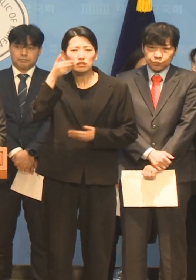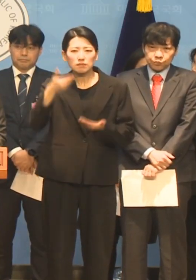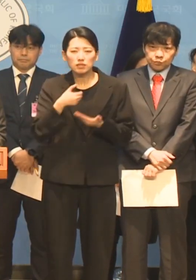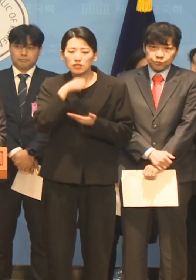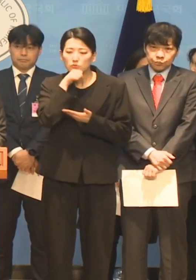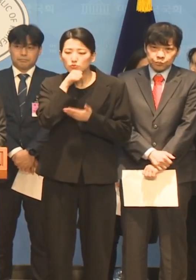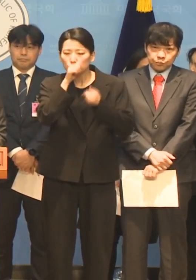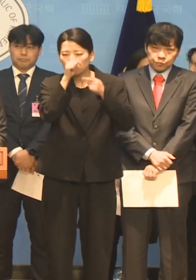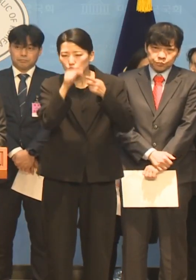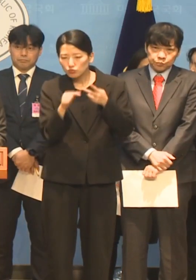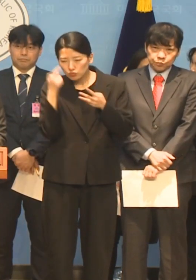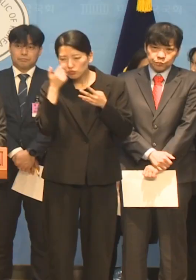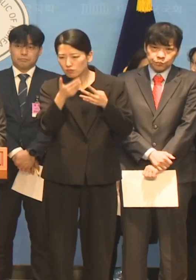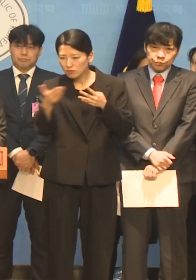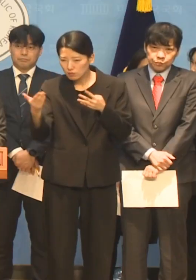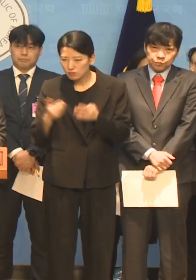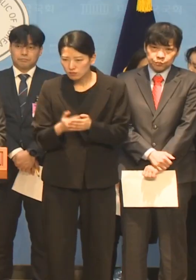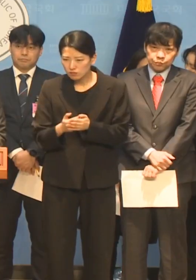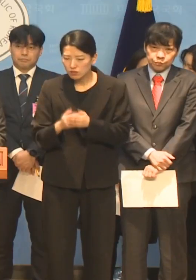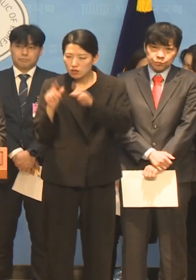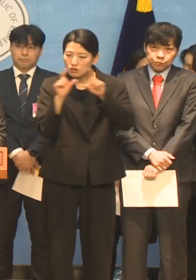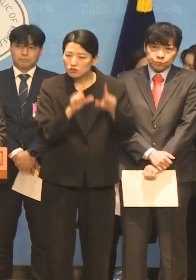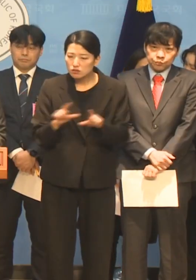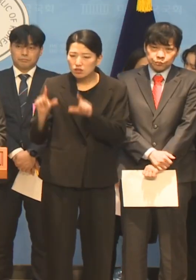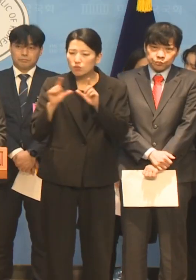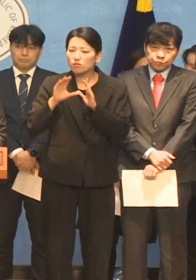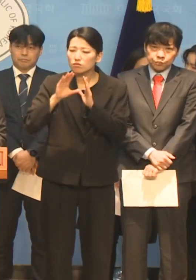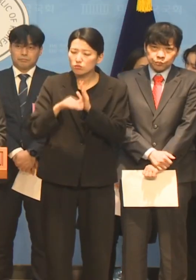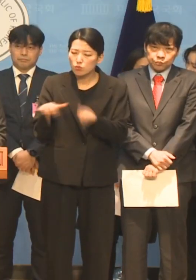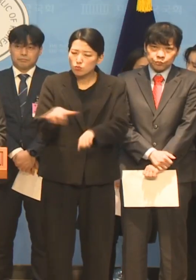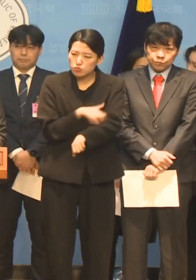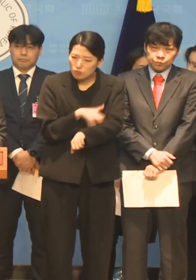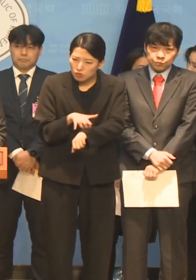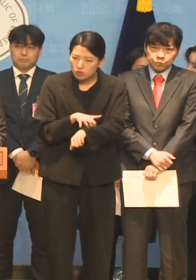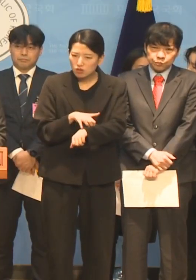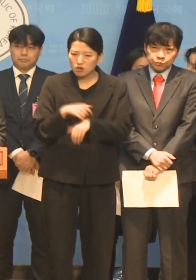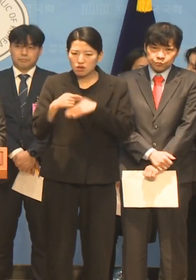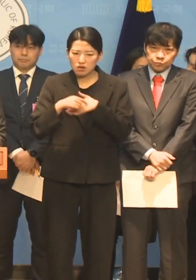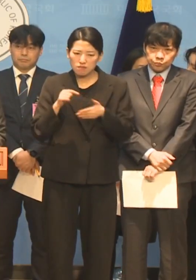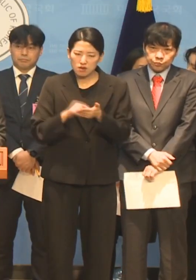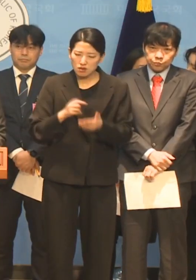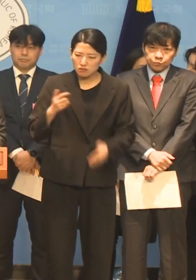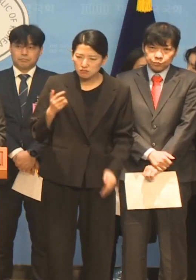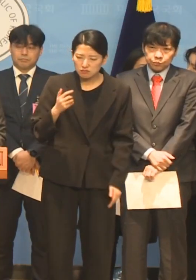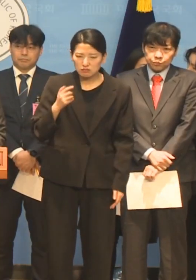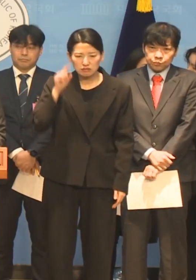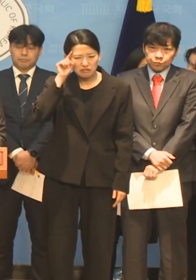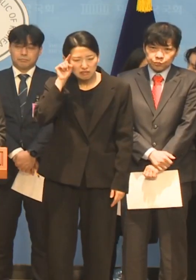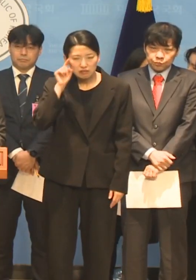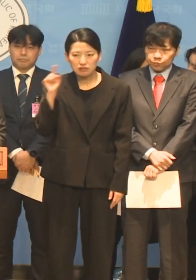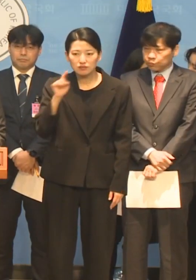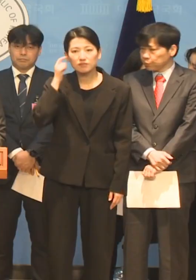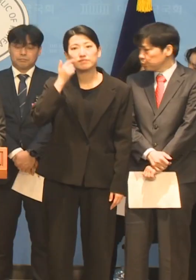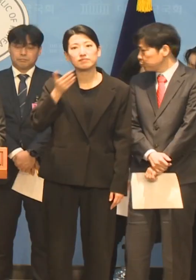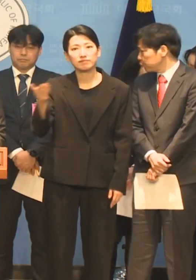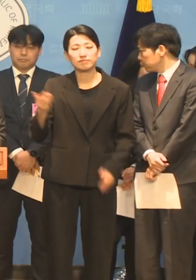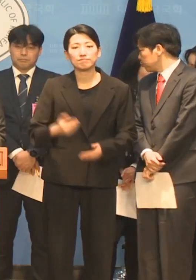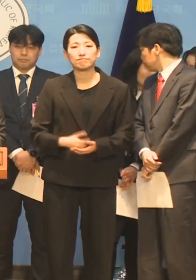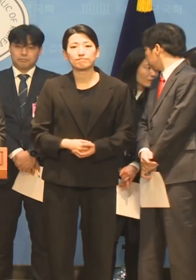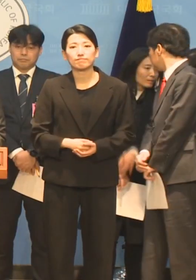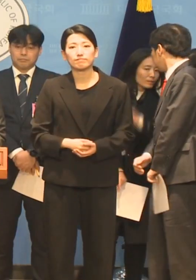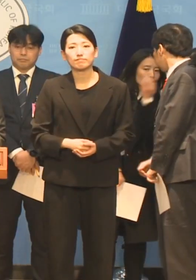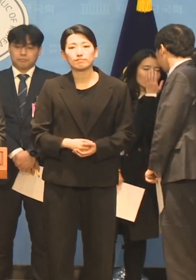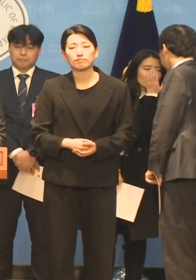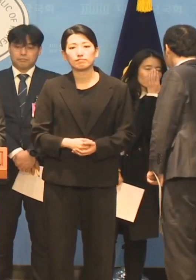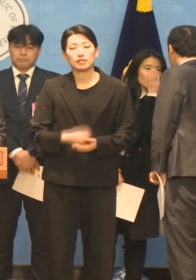자체와 치료 과정 등에 일상생활에 얼마나 심리적인 그리고 스트레스를 주는지를 조사하였습니다. 이 질문은 총